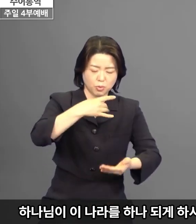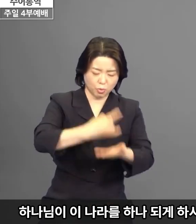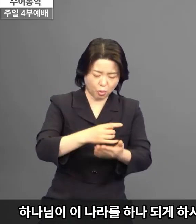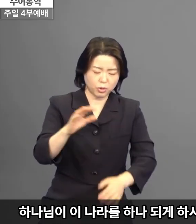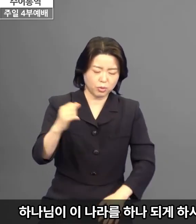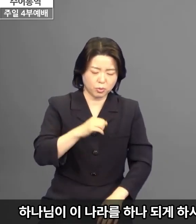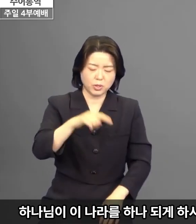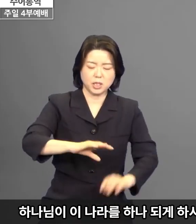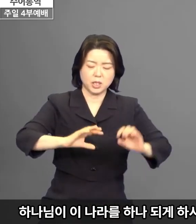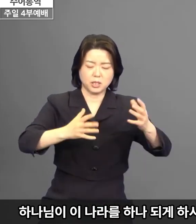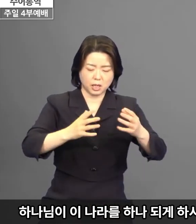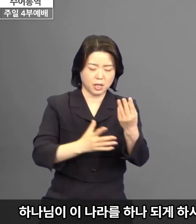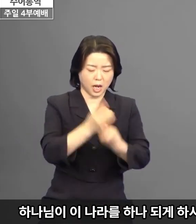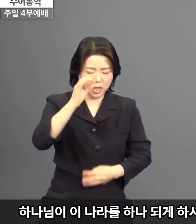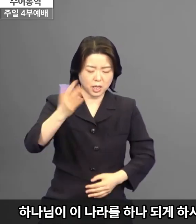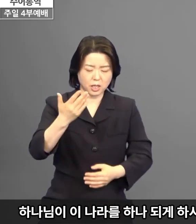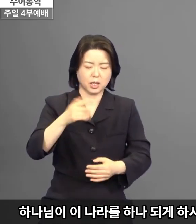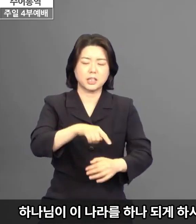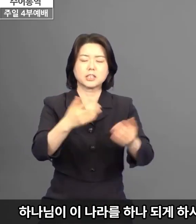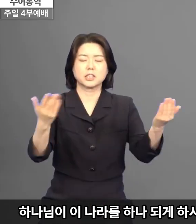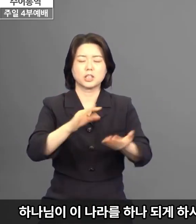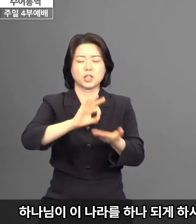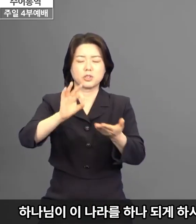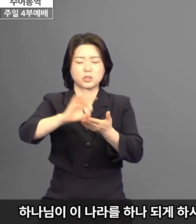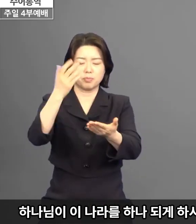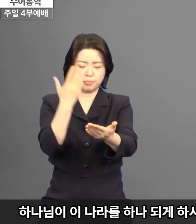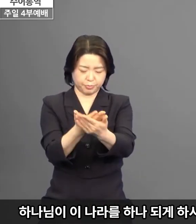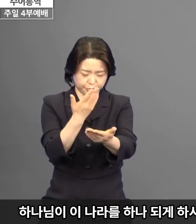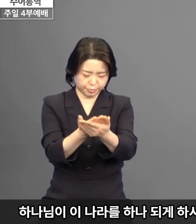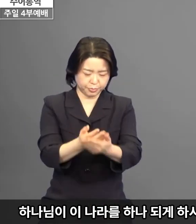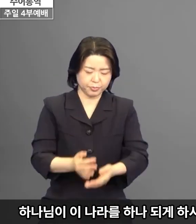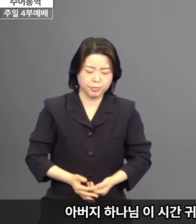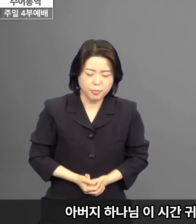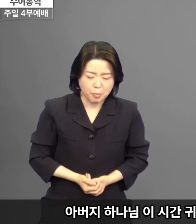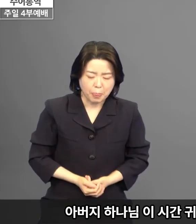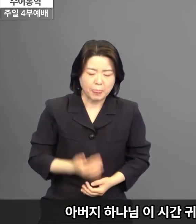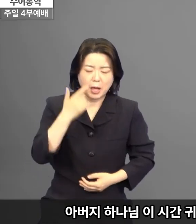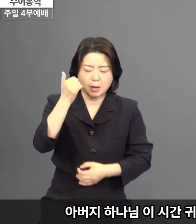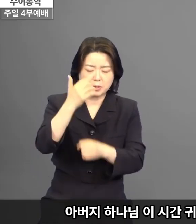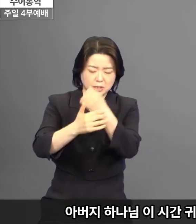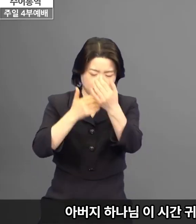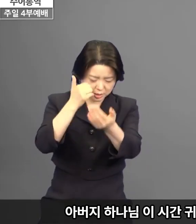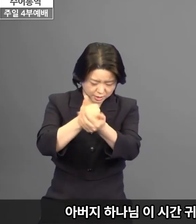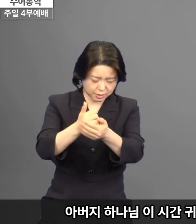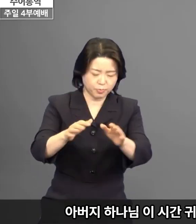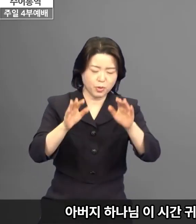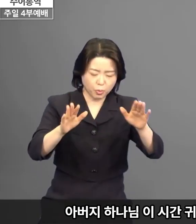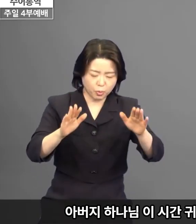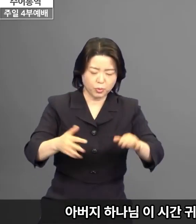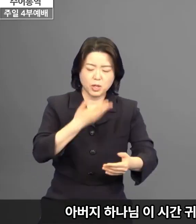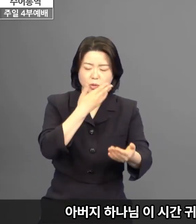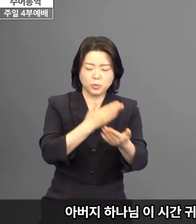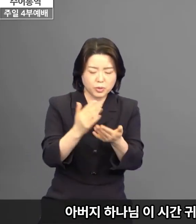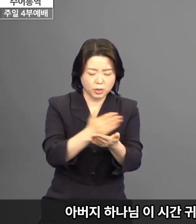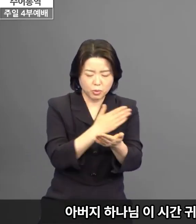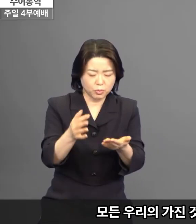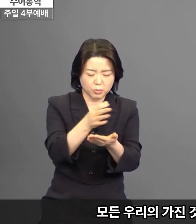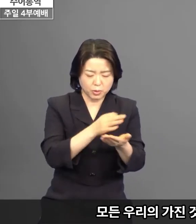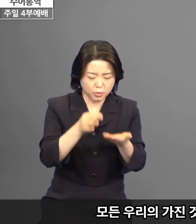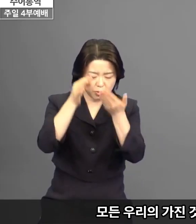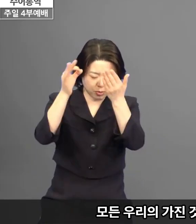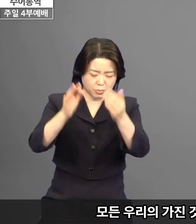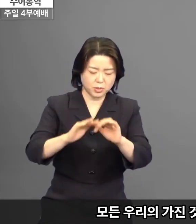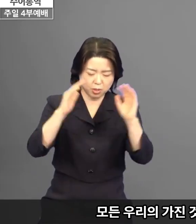하나님이 이 나라를 하나 되게 하시는 그 일에 쓰임받게 하여 주시옵소서. 아버지 하나님, 이 시간 귀한 것 구별하여